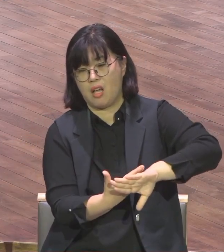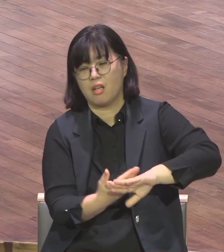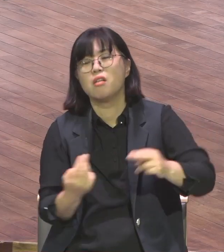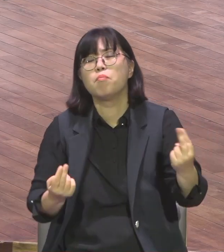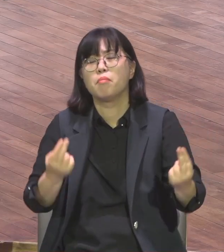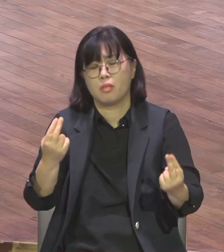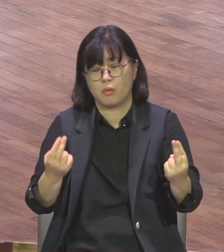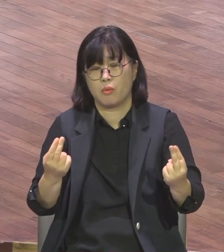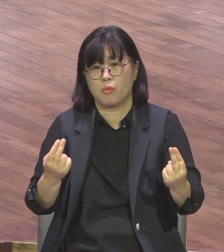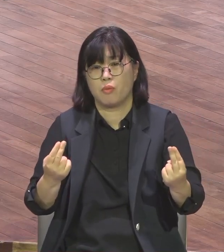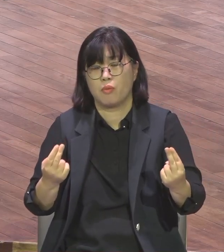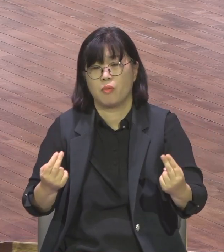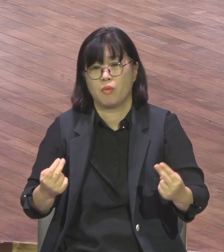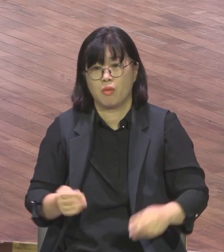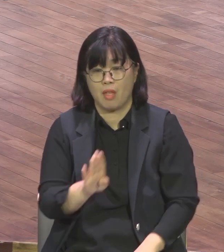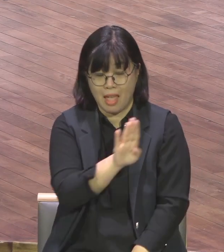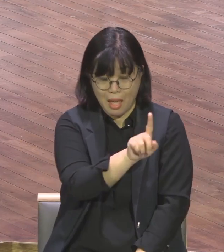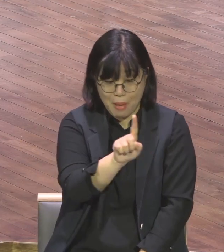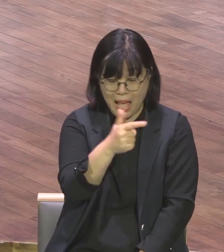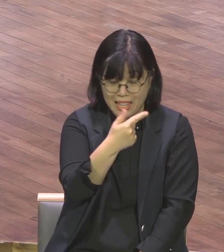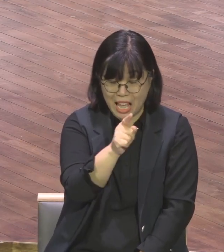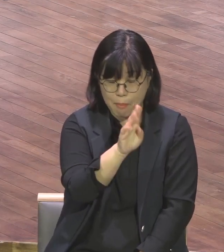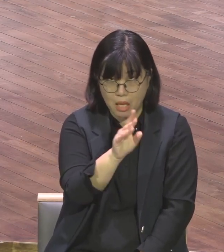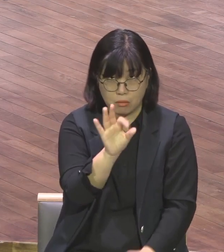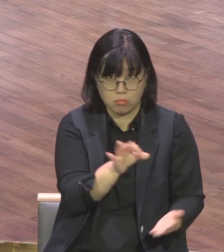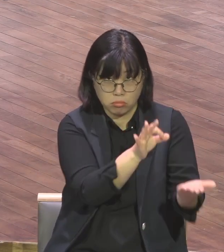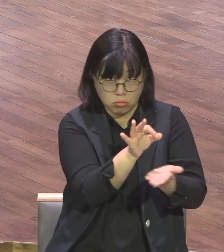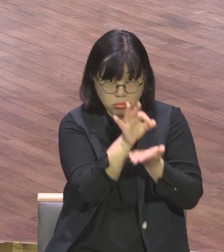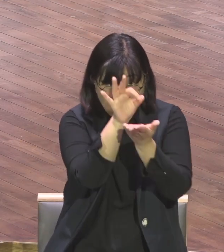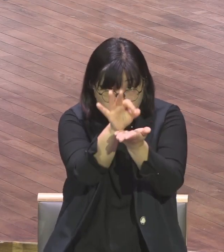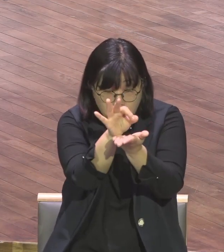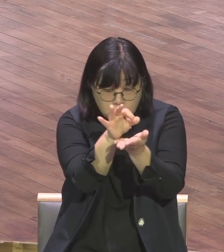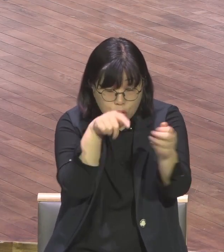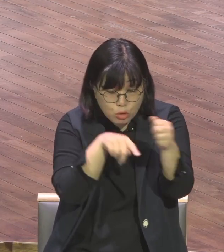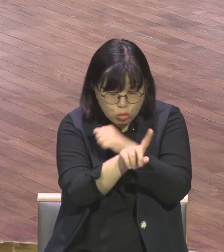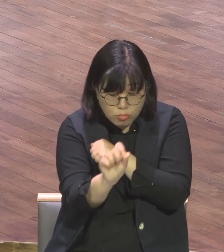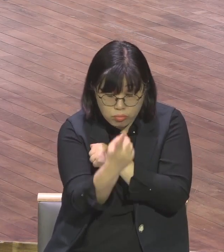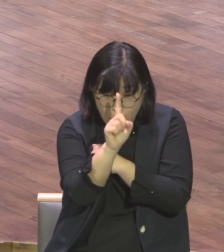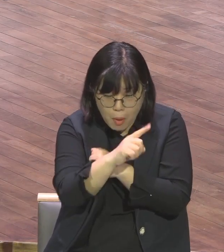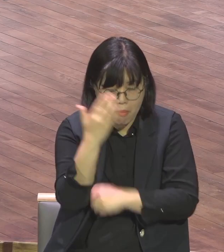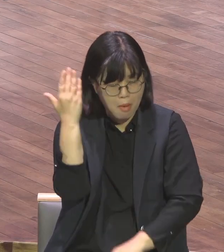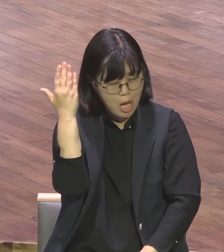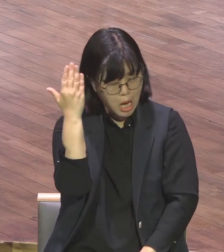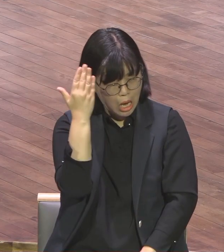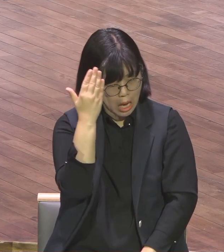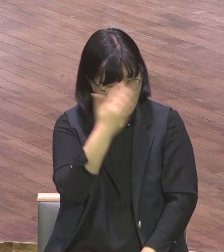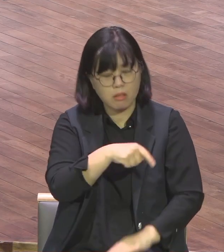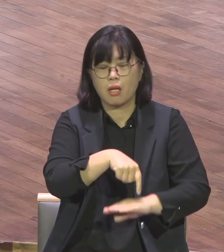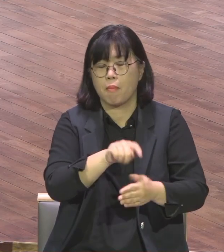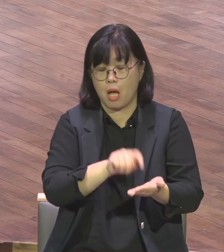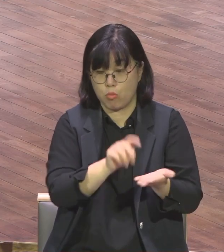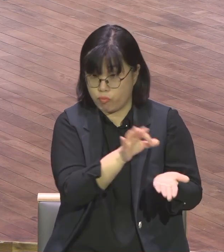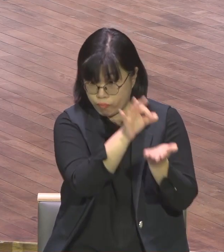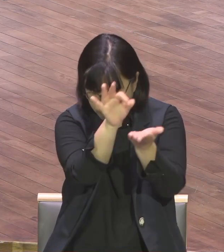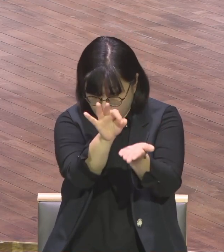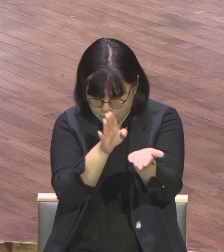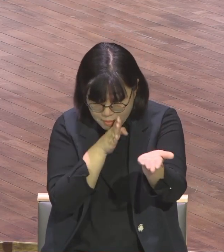다시 말해서 바나바가 아무 동기 없이 성령 인도를 받아 자신의 소유를 팔아 드렸던 건